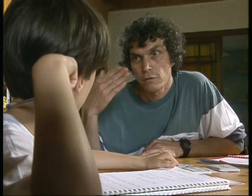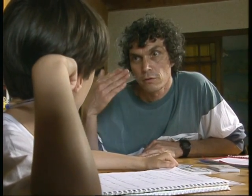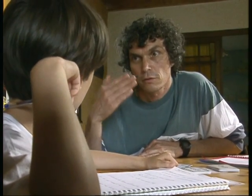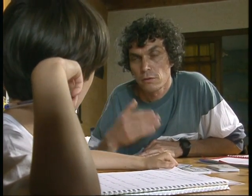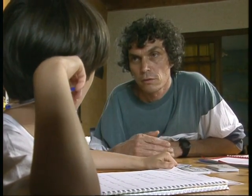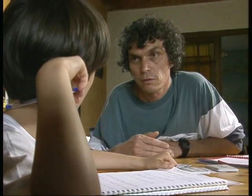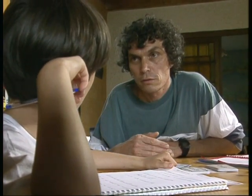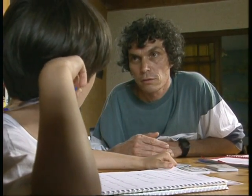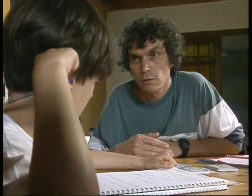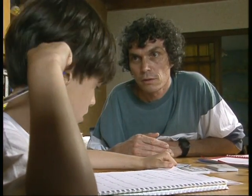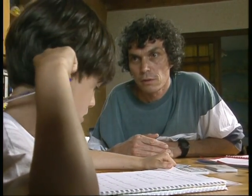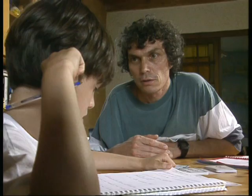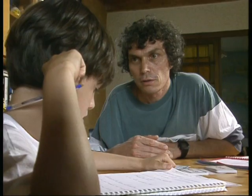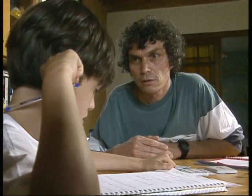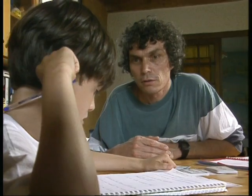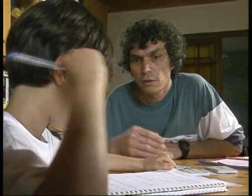apostrophe.